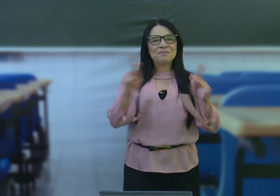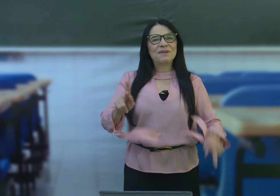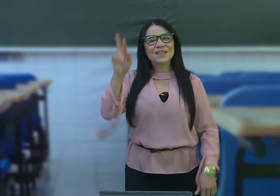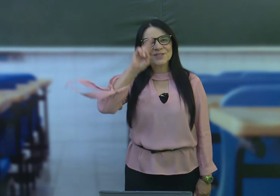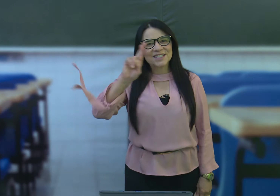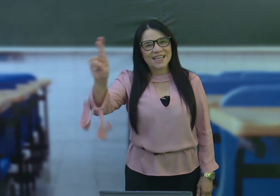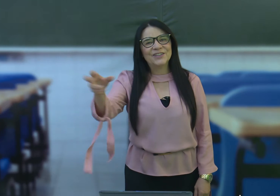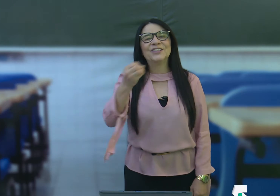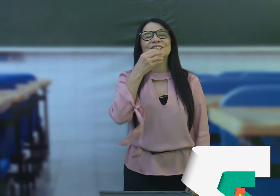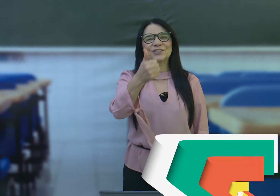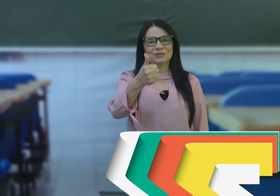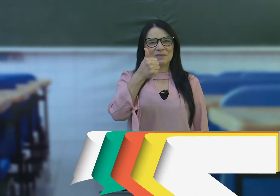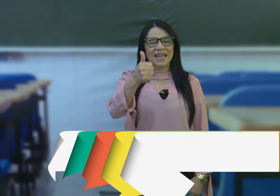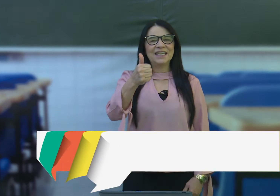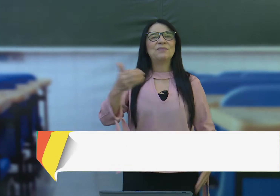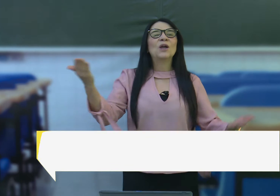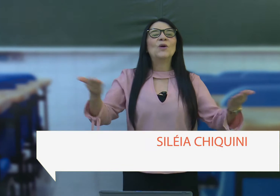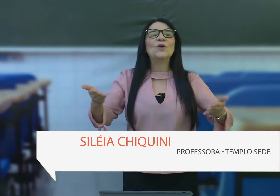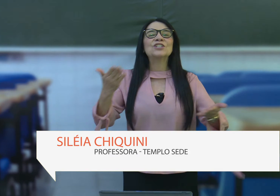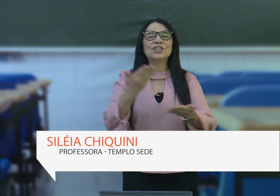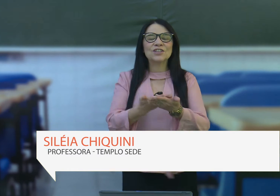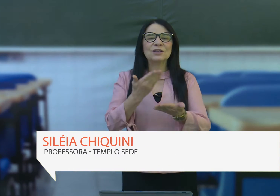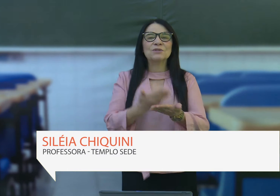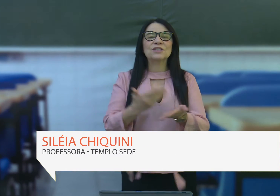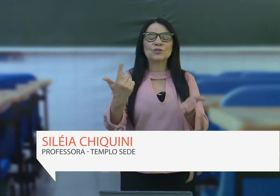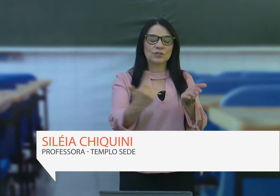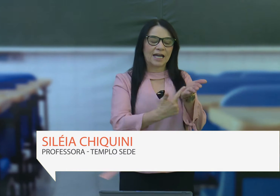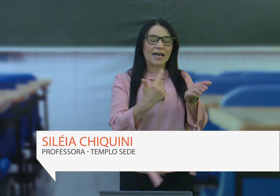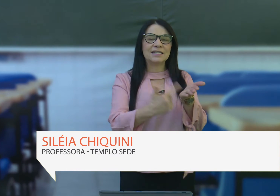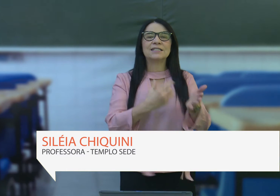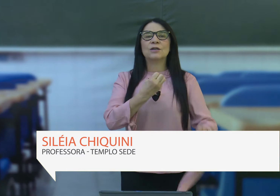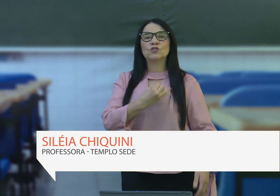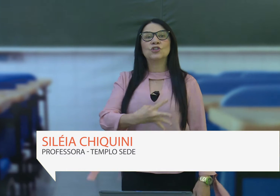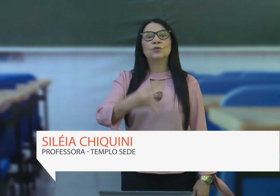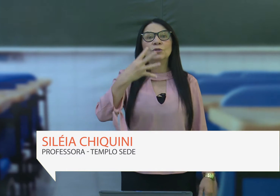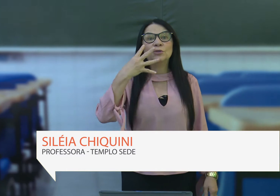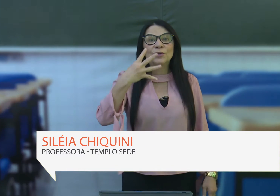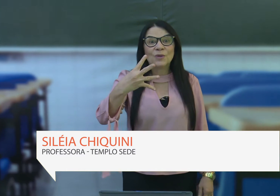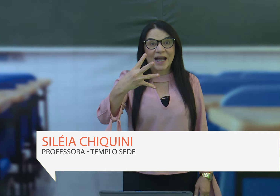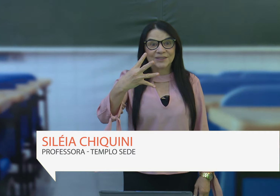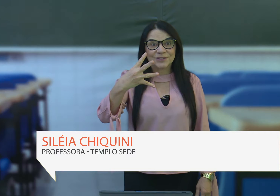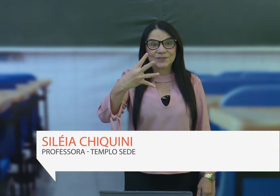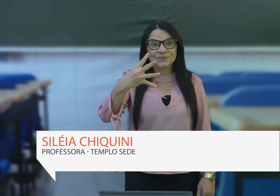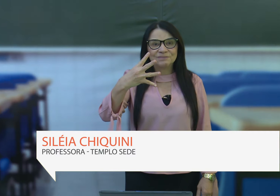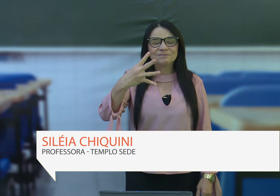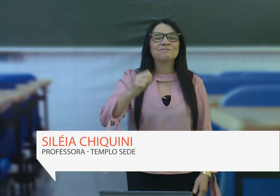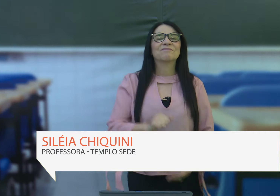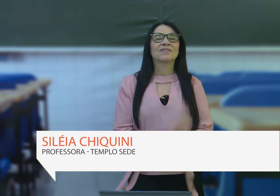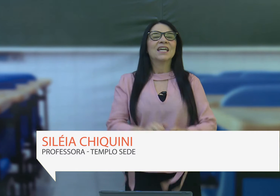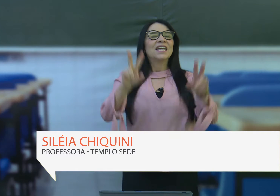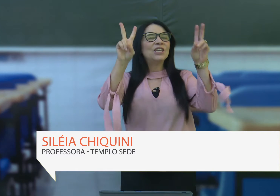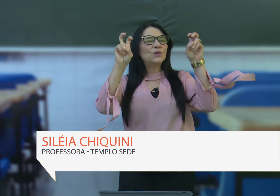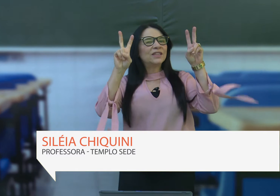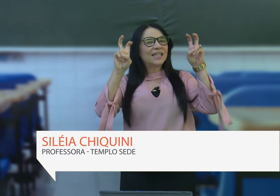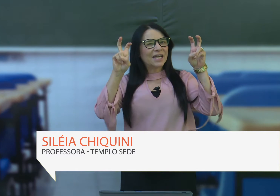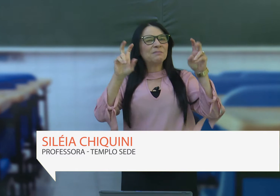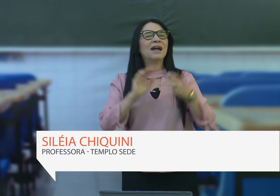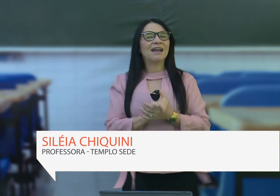A paz do Senhor, tudo bem? Hoje nós vamos estudar a lição de número 4. E o tema